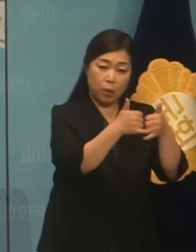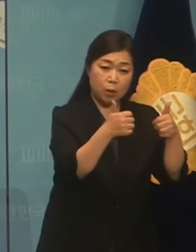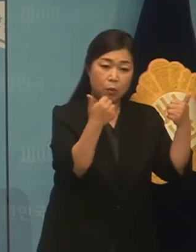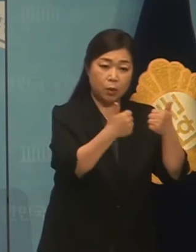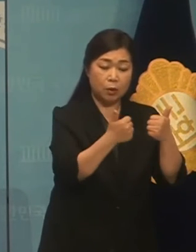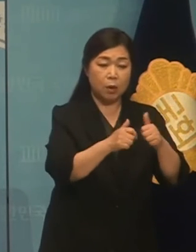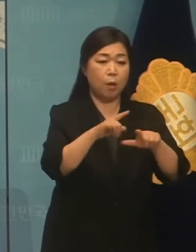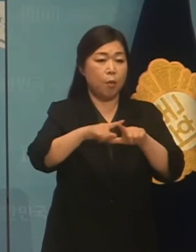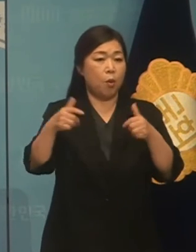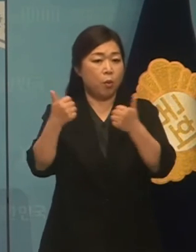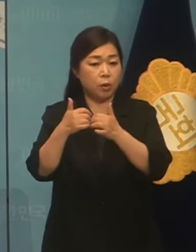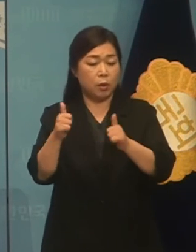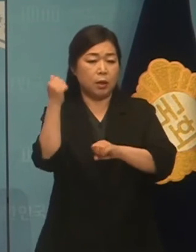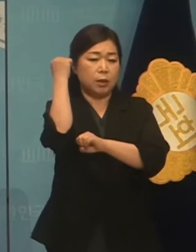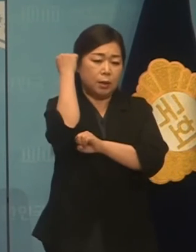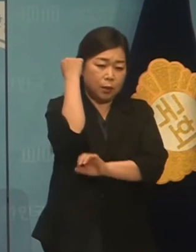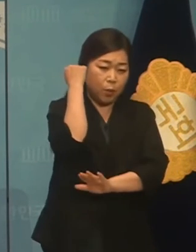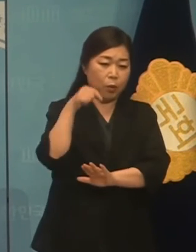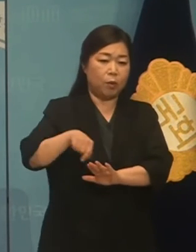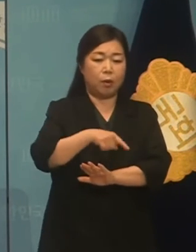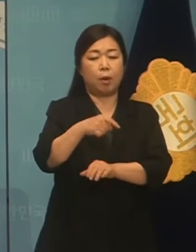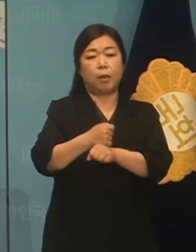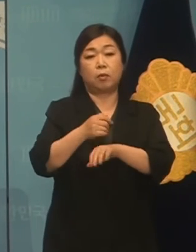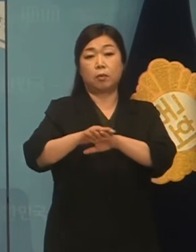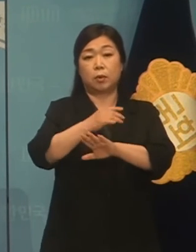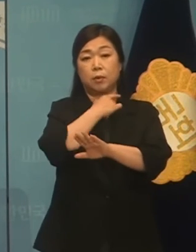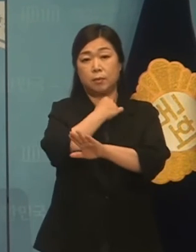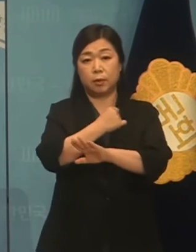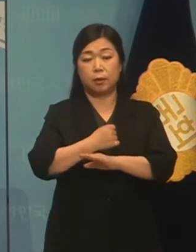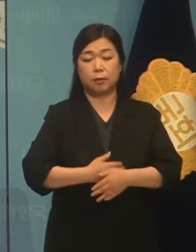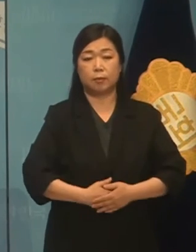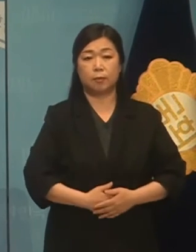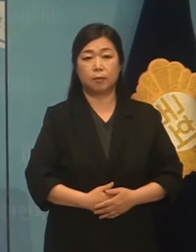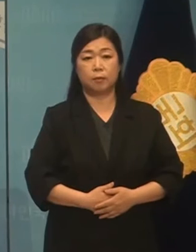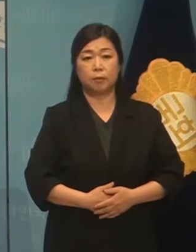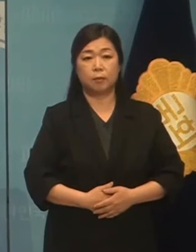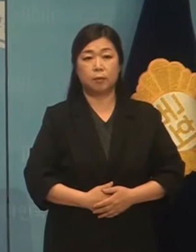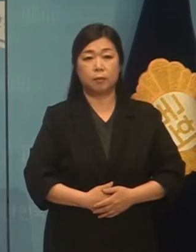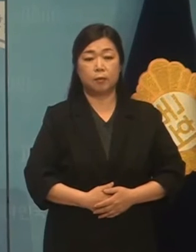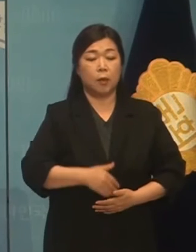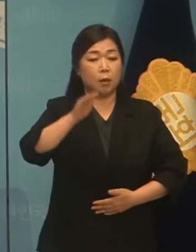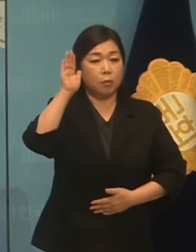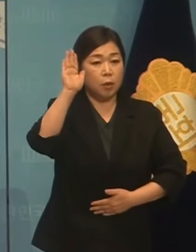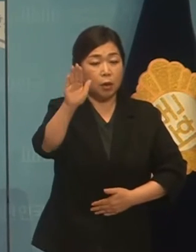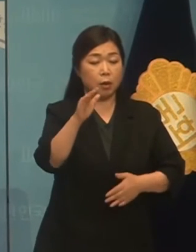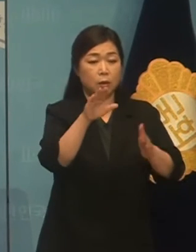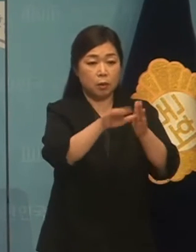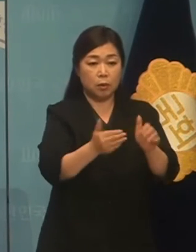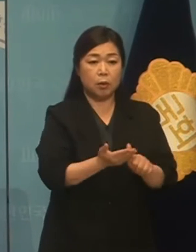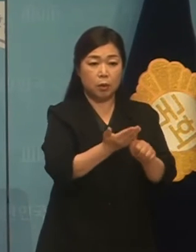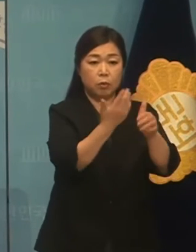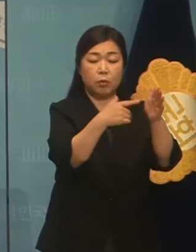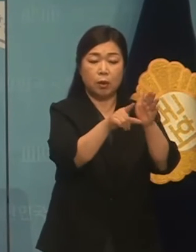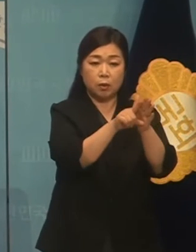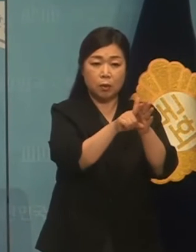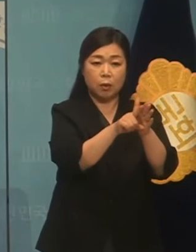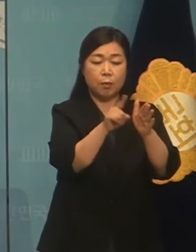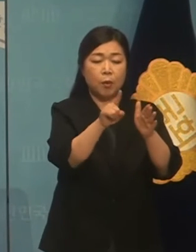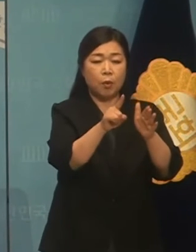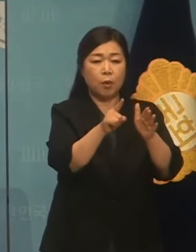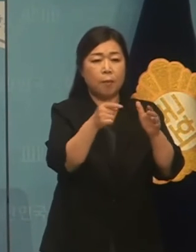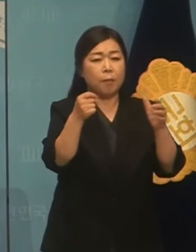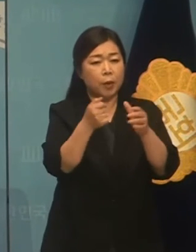평당원 회의 등 풀뿌리 공론기구를 만들겠습니다. 미래 세대를 키우기 위해서 키즈